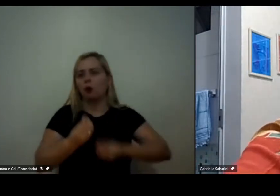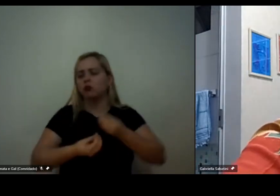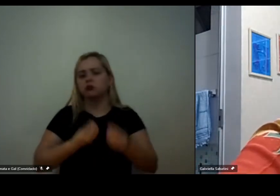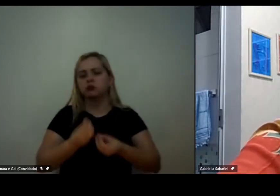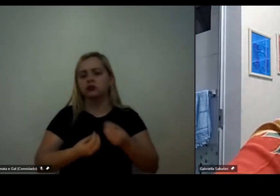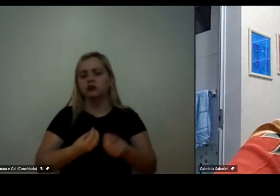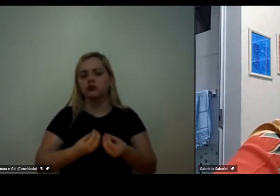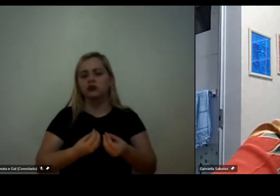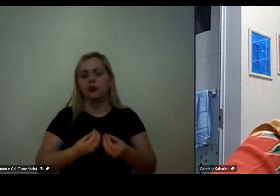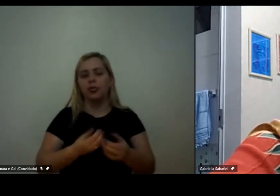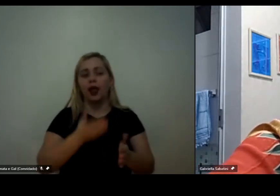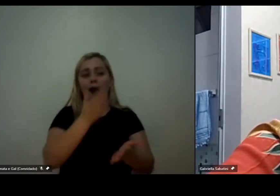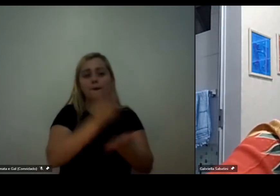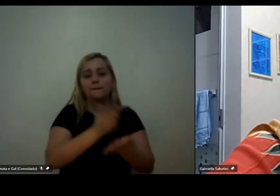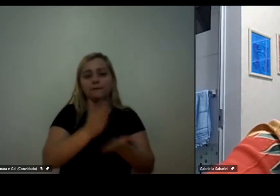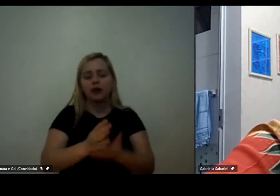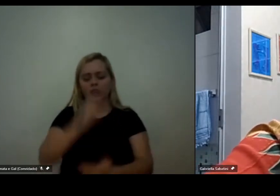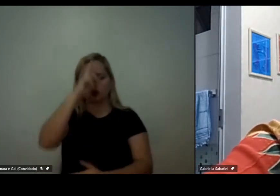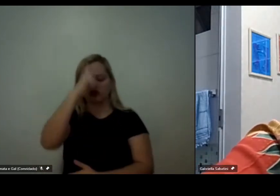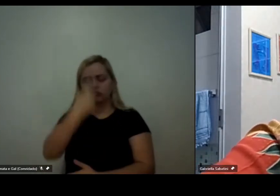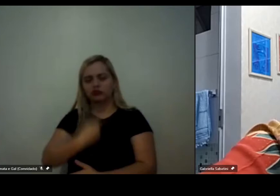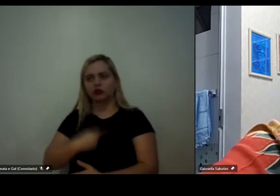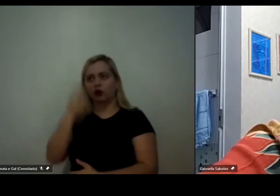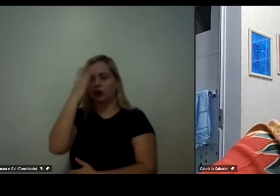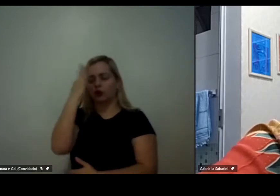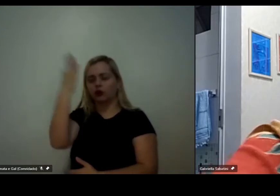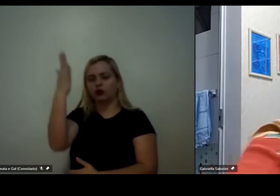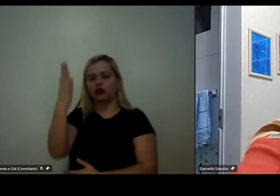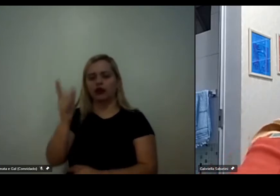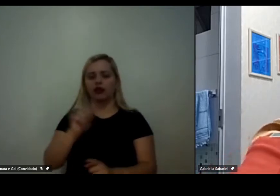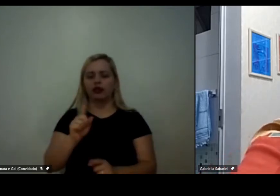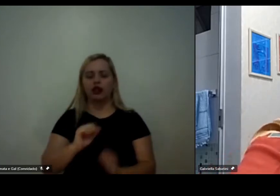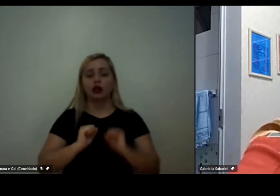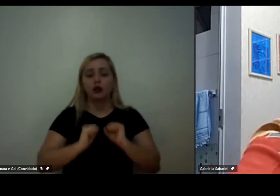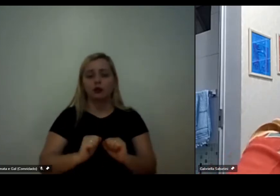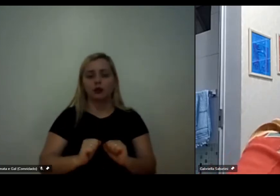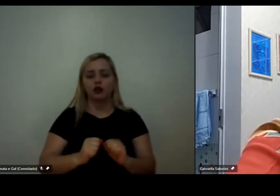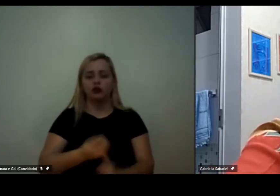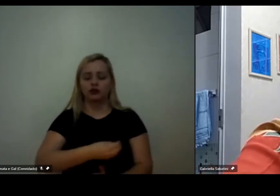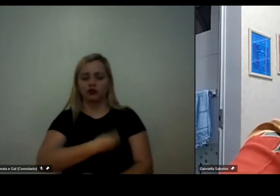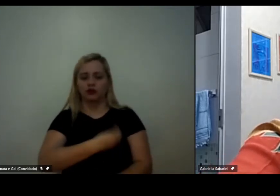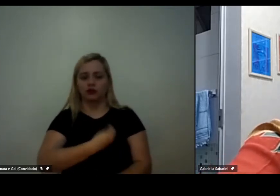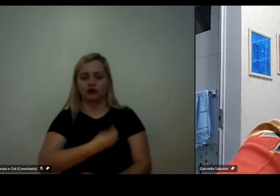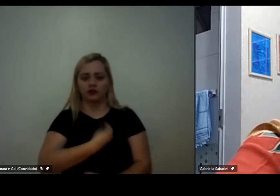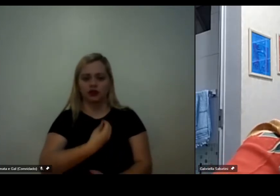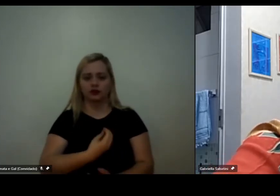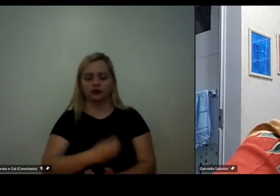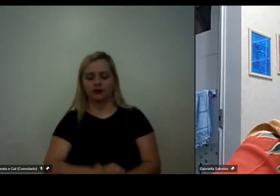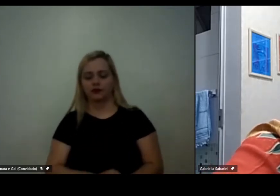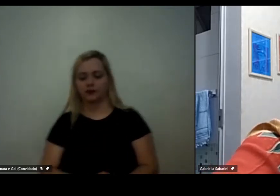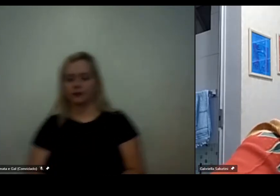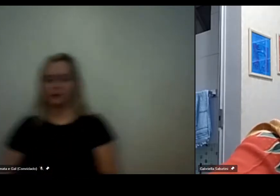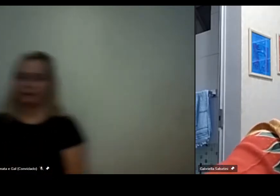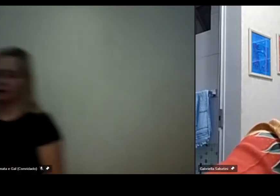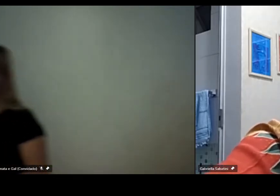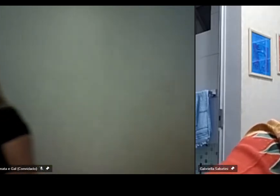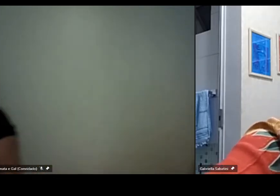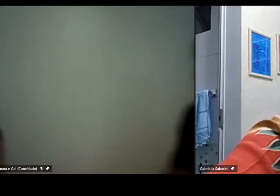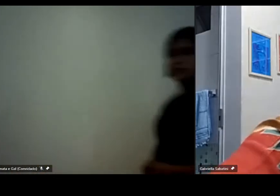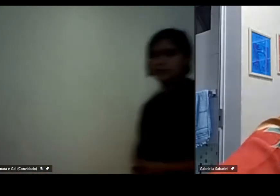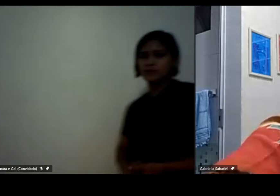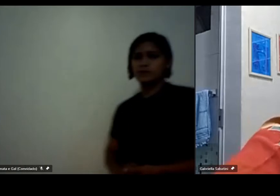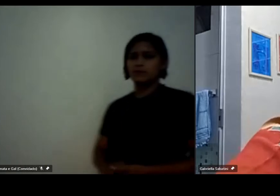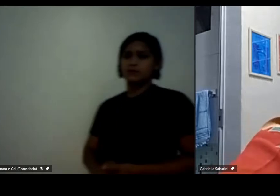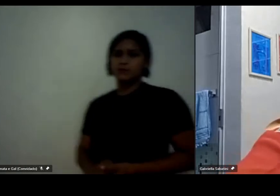como parte de seu próprio sangue. E nada pode sobreviver sem, de alguma forma, ser cobrado